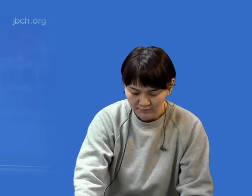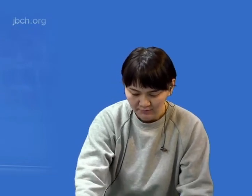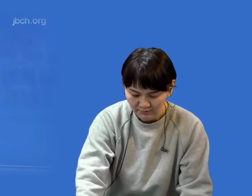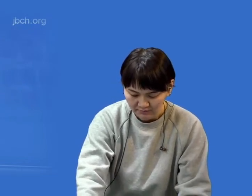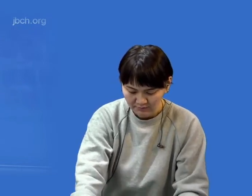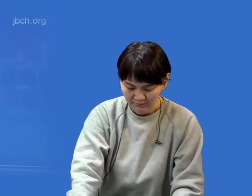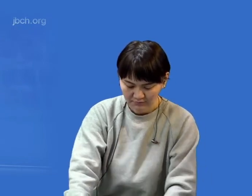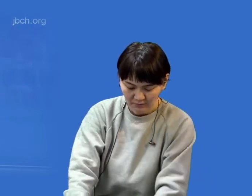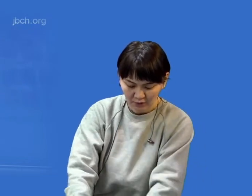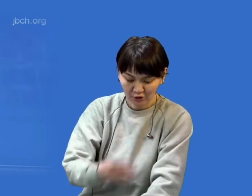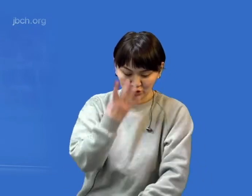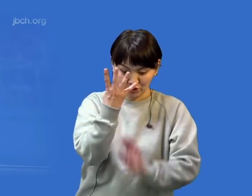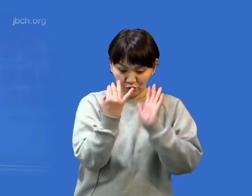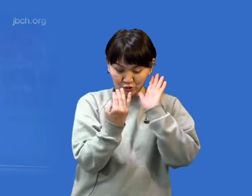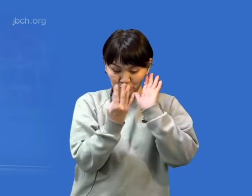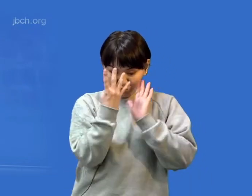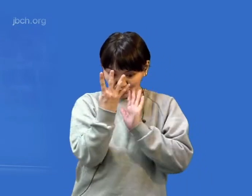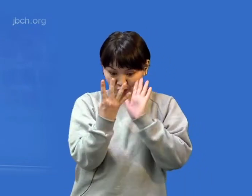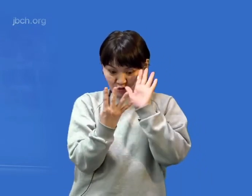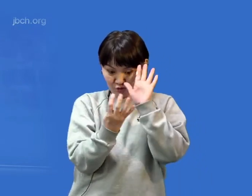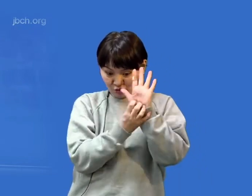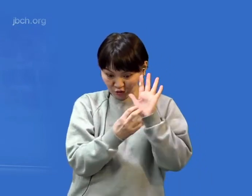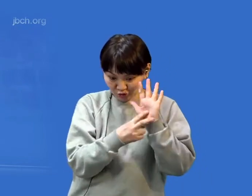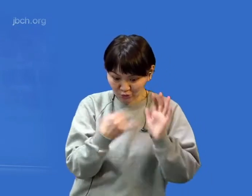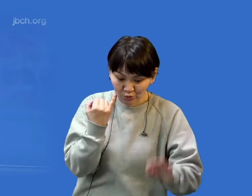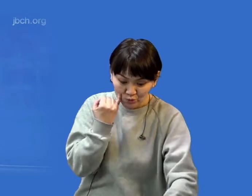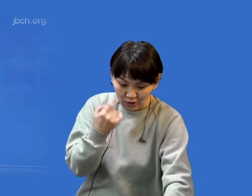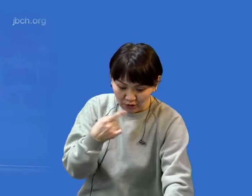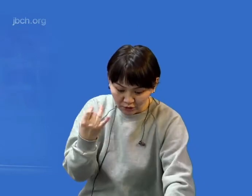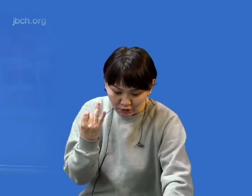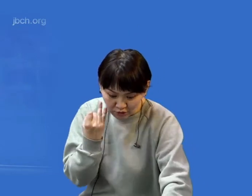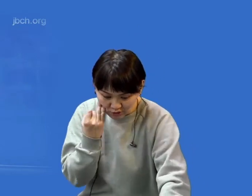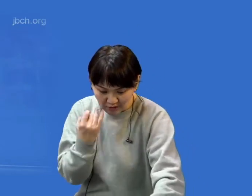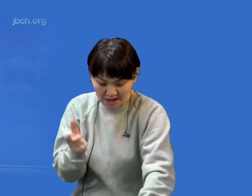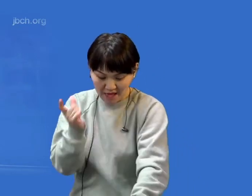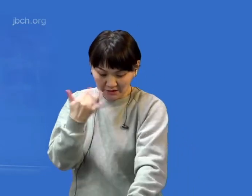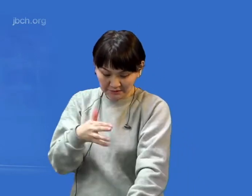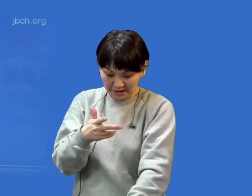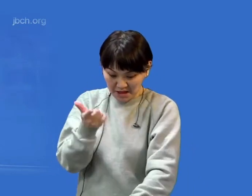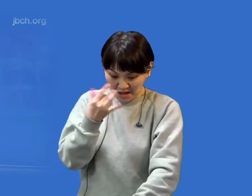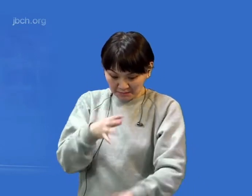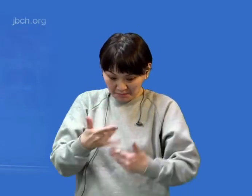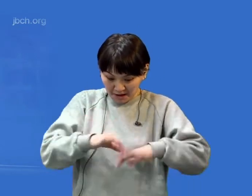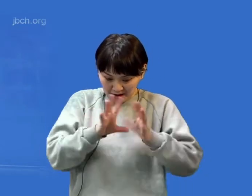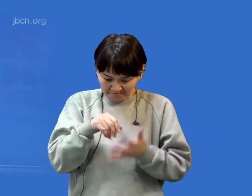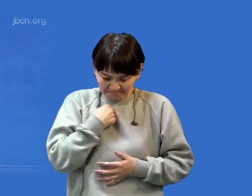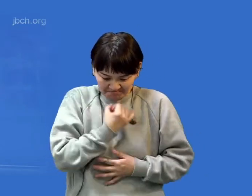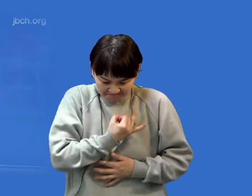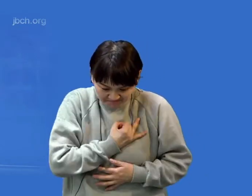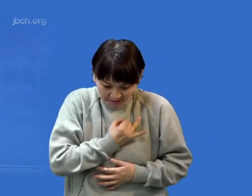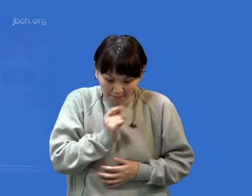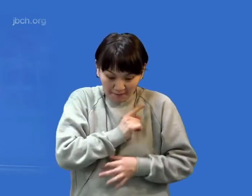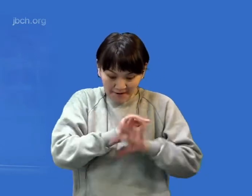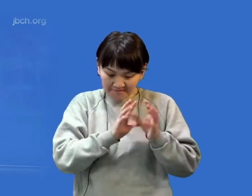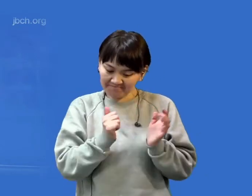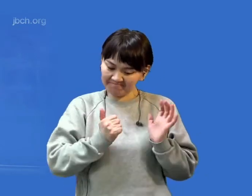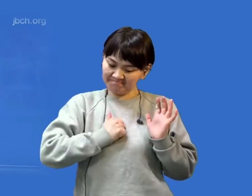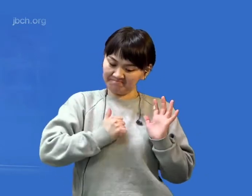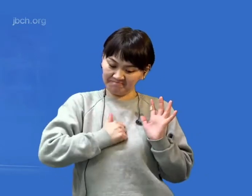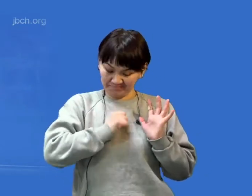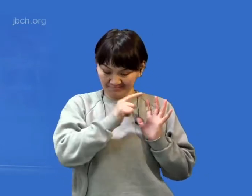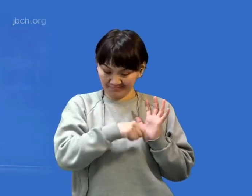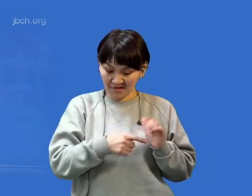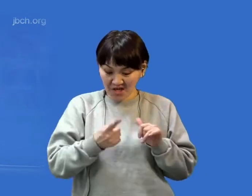Төчийн 6-7 байна. Эд хөрөнгөндөө итгэж баялагийнхаа илбэг дилбгээр сайрах хэсэд тэд юм. Хин нэгний амийн төлөөх